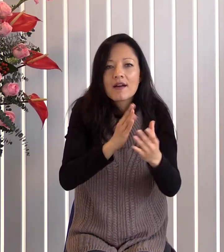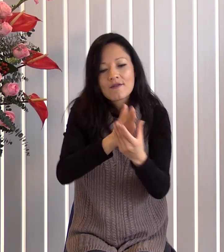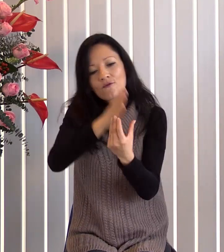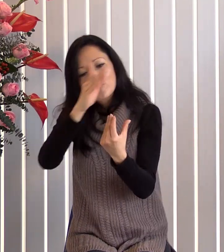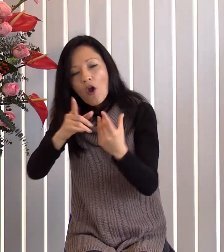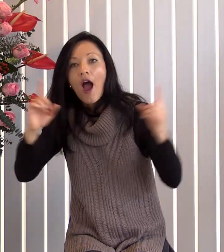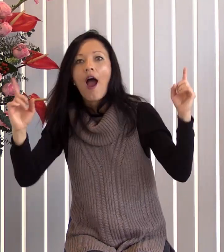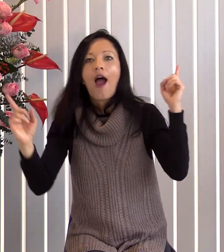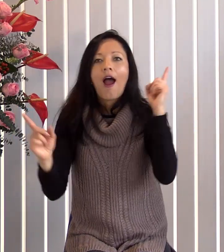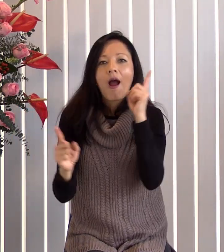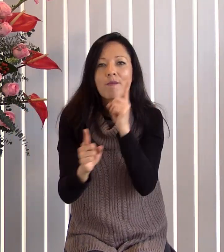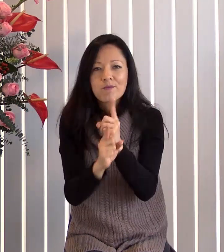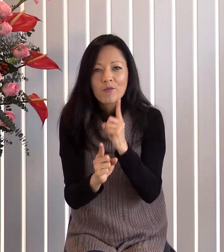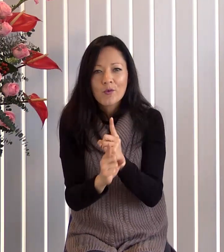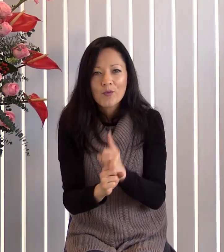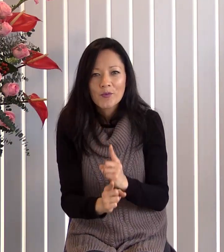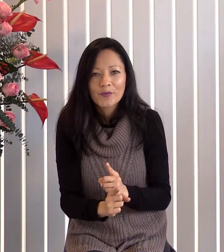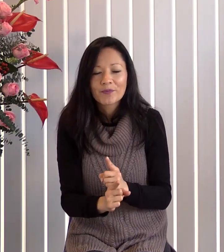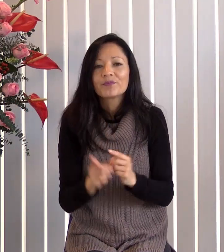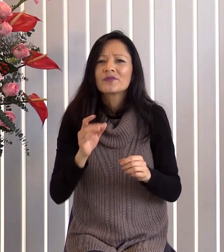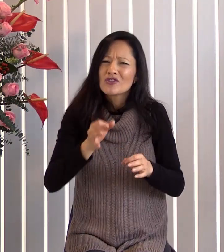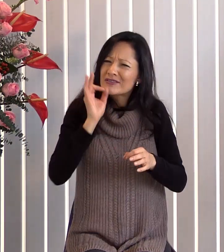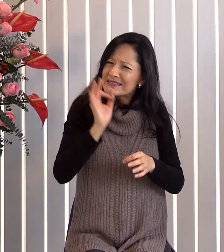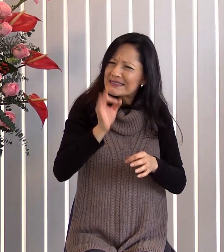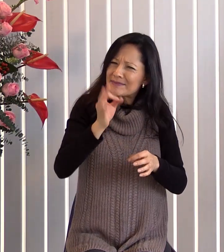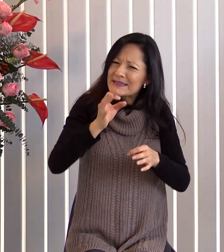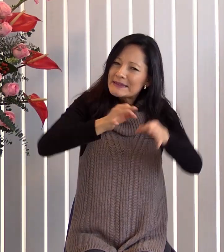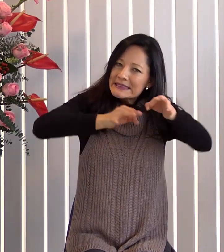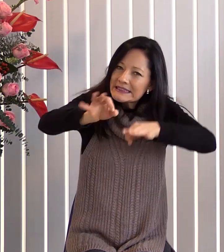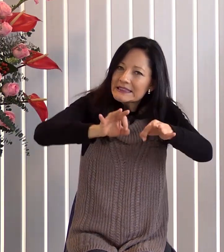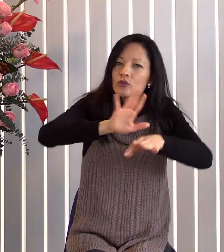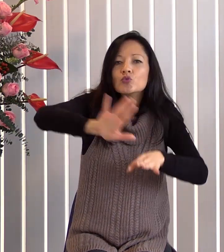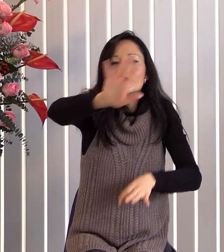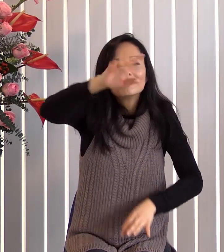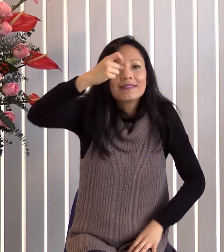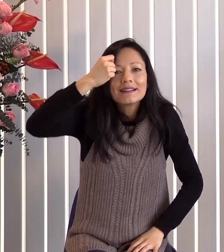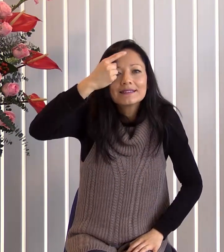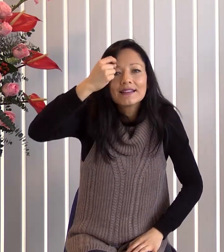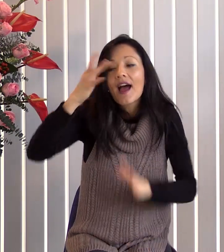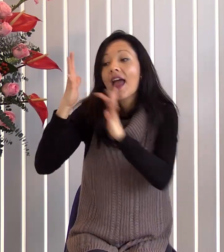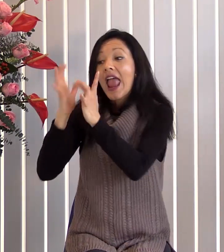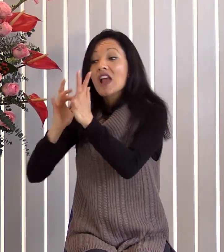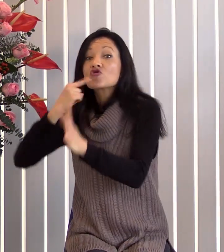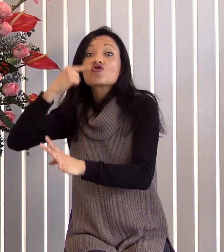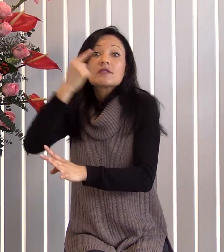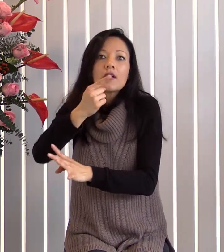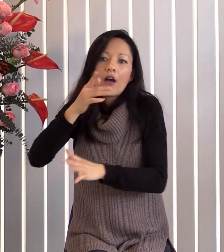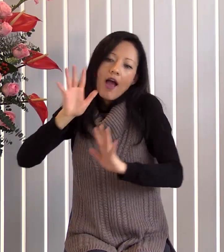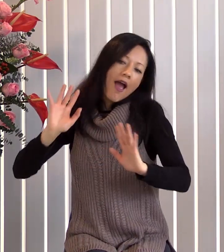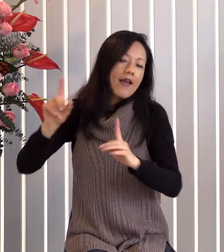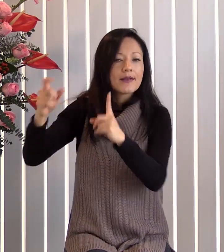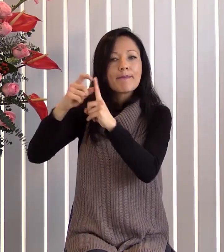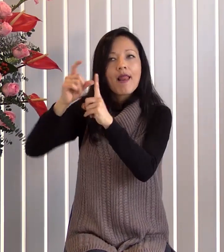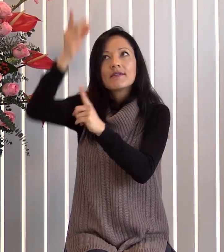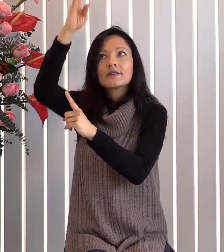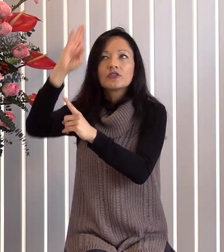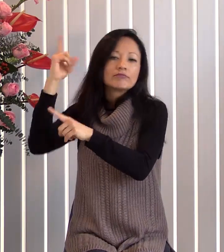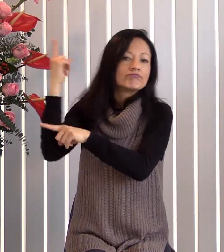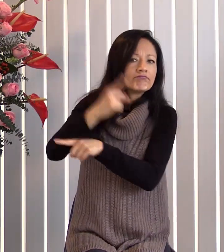sobreenfatizando esto? Pues para que usted entienda que si Jesús lo dijo, Jesús lo dijo.